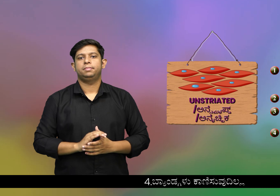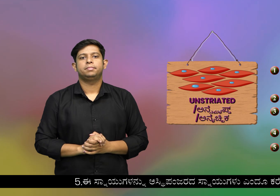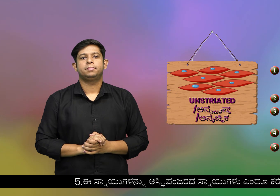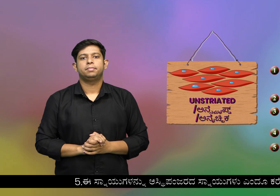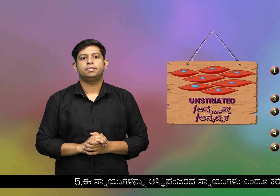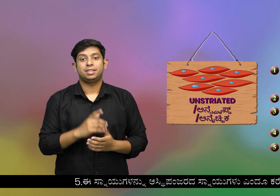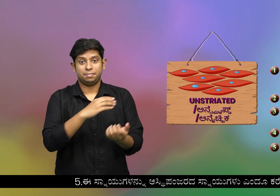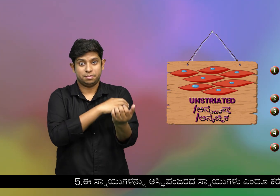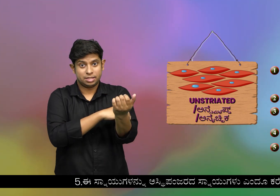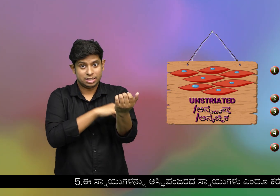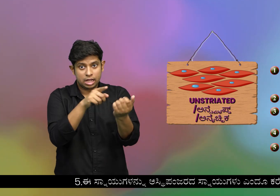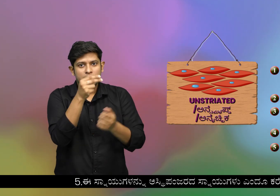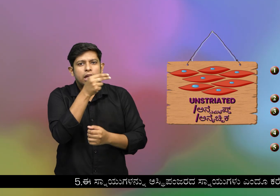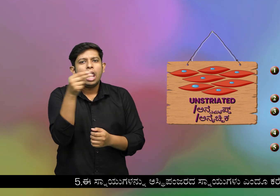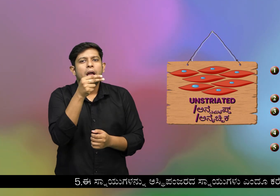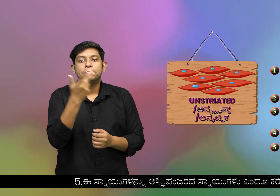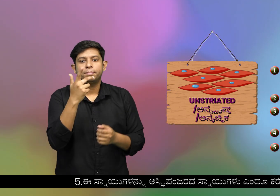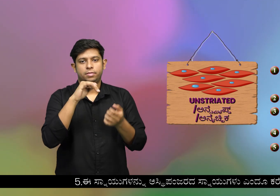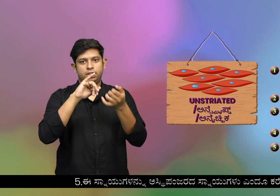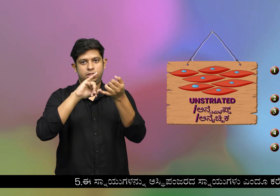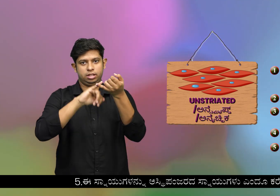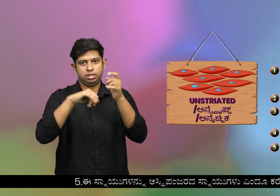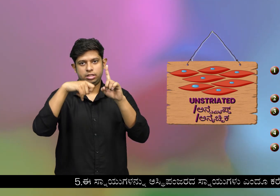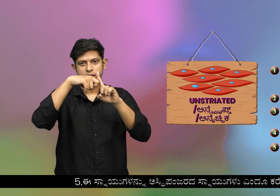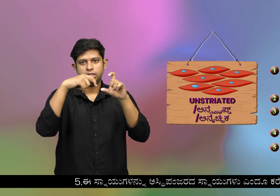ಈ ಸ್ನಾಯುಗಳನ್ನು ಅಸ್ಥಿಪಂಜರದ ಸ್ನಾಯುಗಳು ಎಂದು ಕರೆಯುತ್ತಾರೆ.